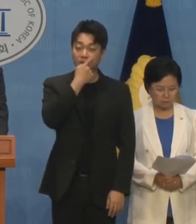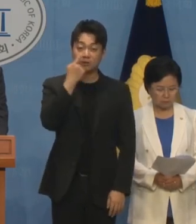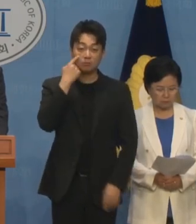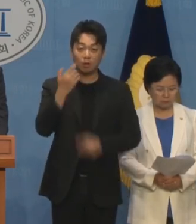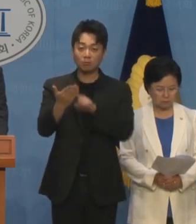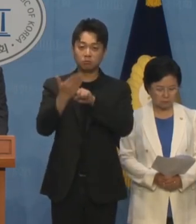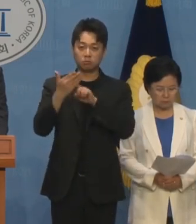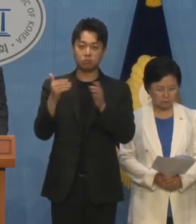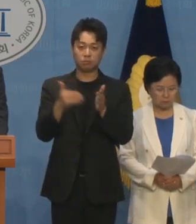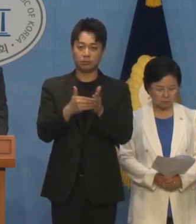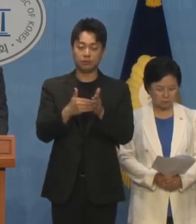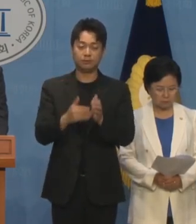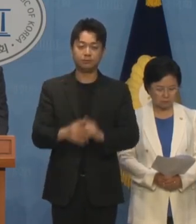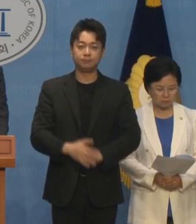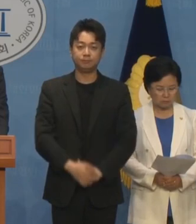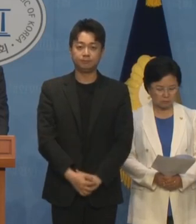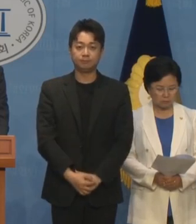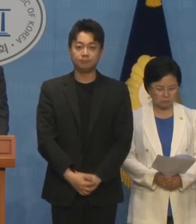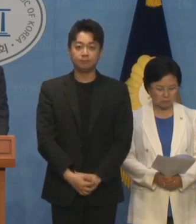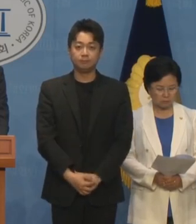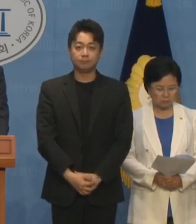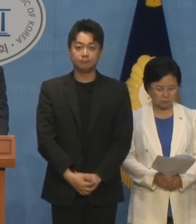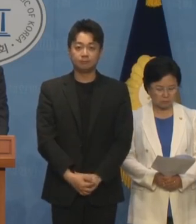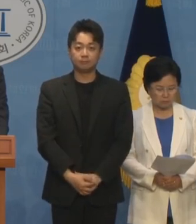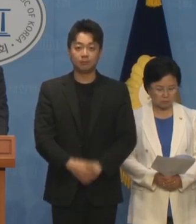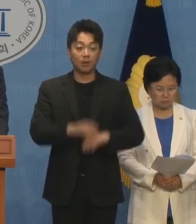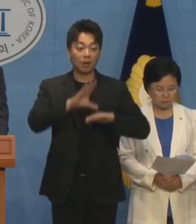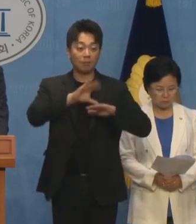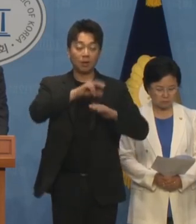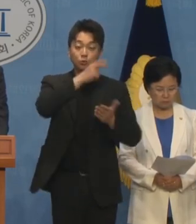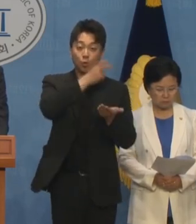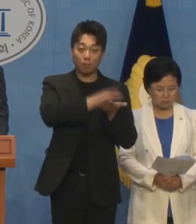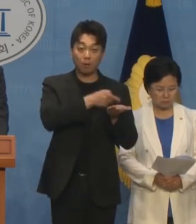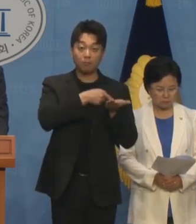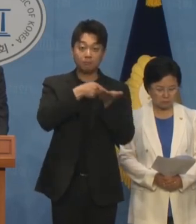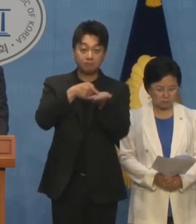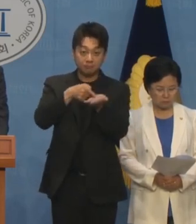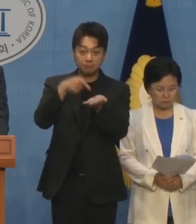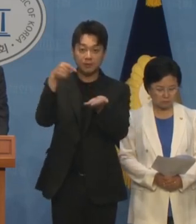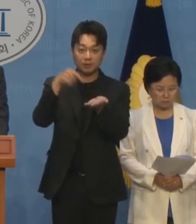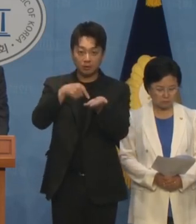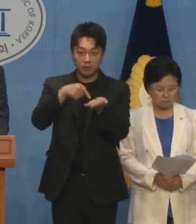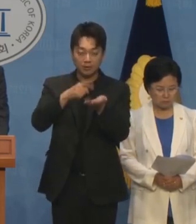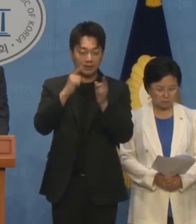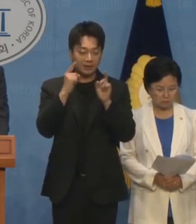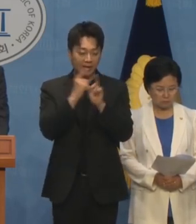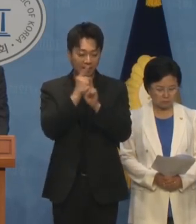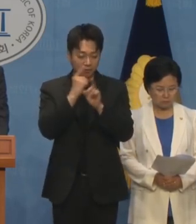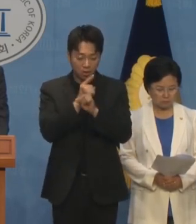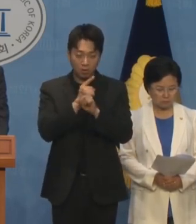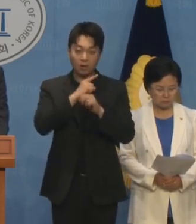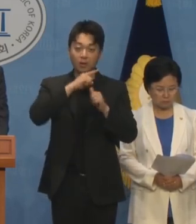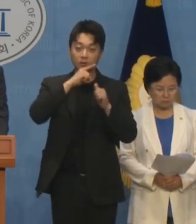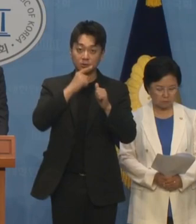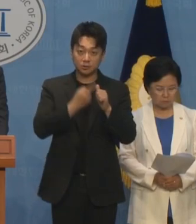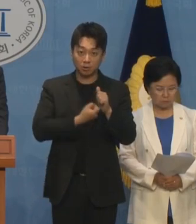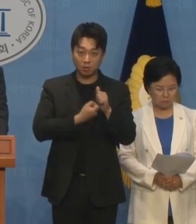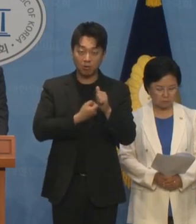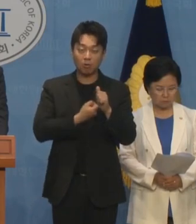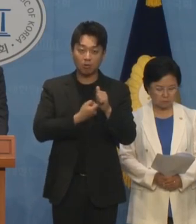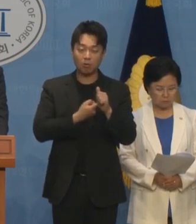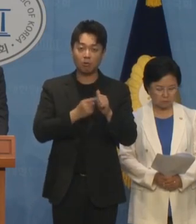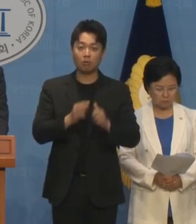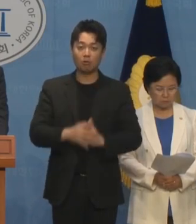증명하는 증거입니다. 또한 방송 3법을 비롯한 관련법을 개정하고 제도를 고쳐야 할